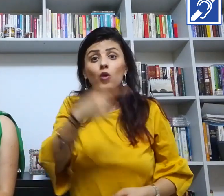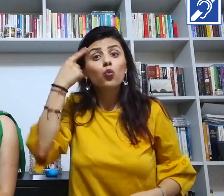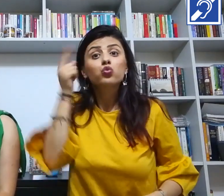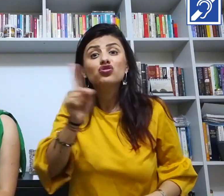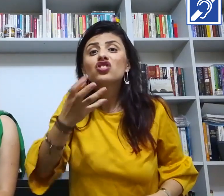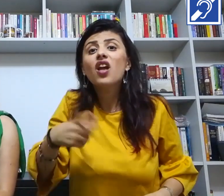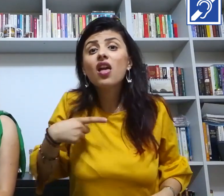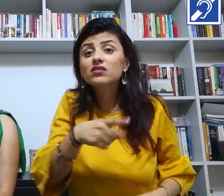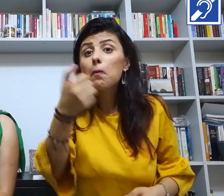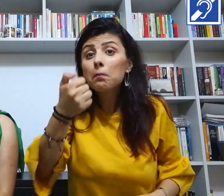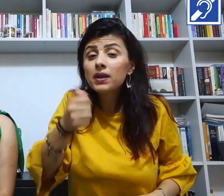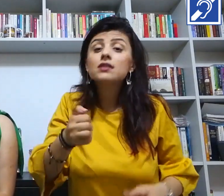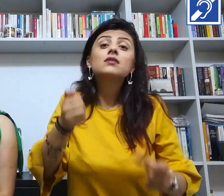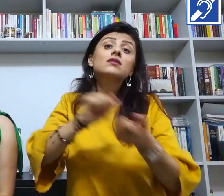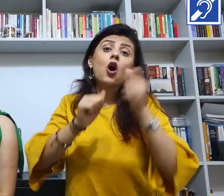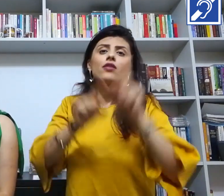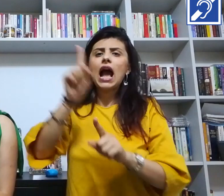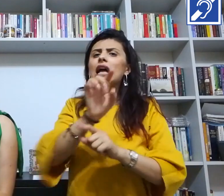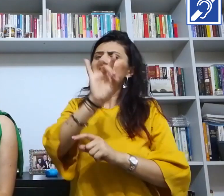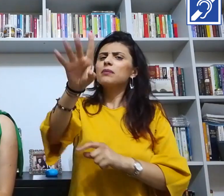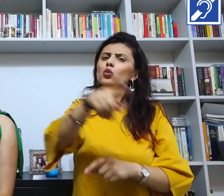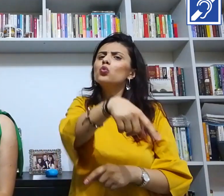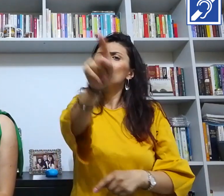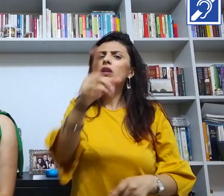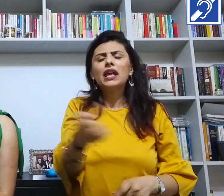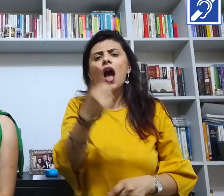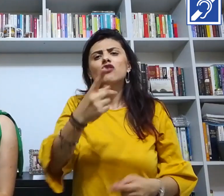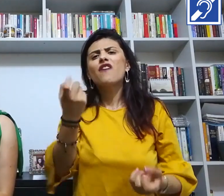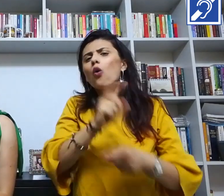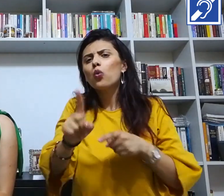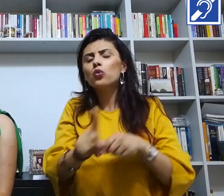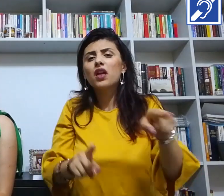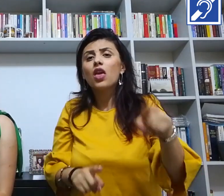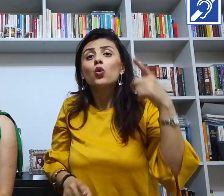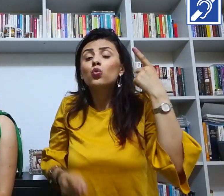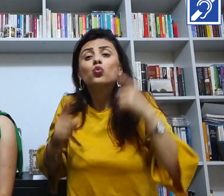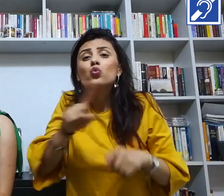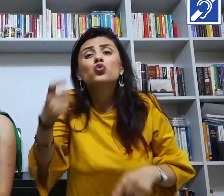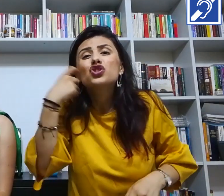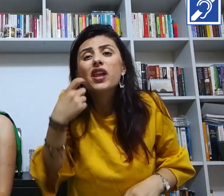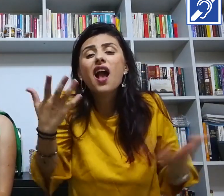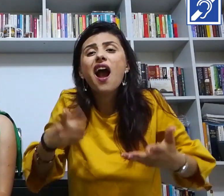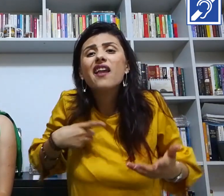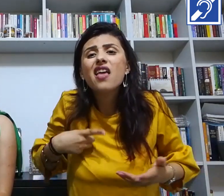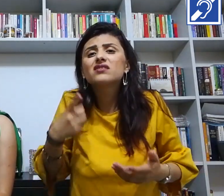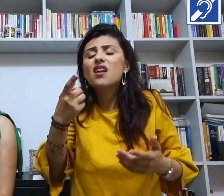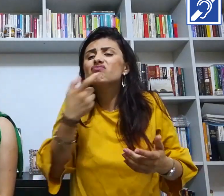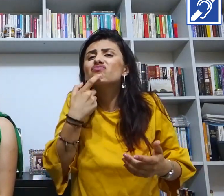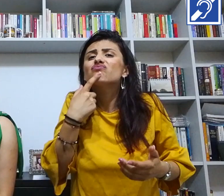pix. Sau, dacă îl trimiți să-ți aducă un anumit obiect, el nu știe care este obiectul